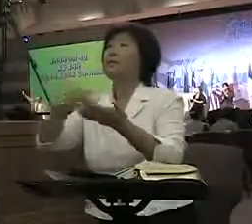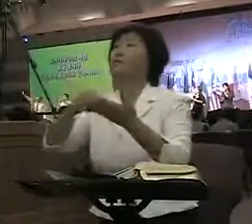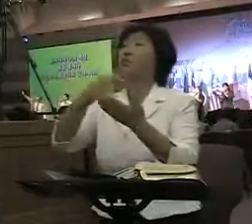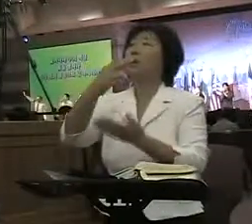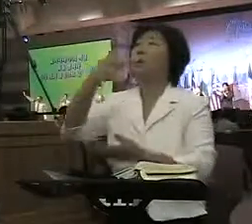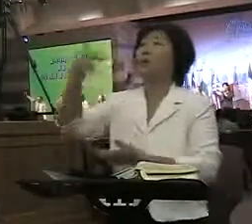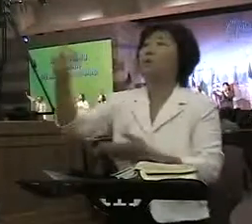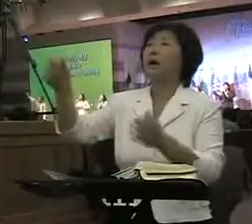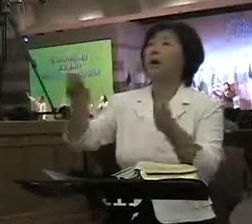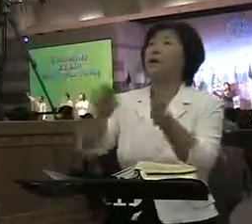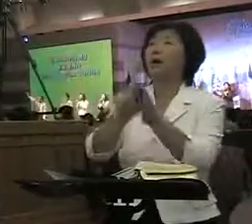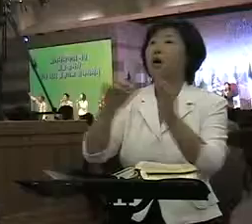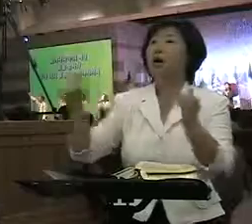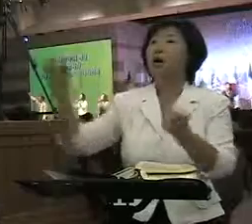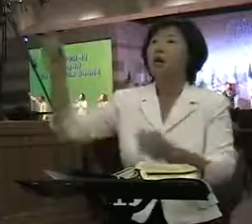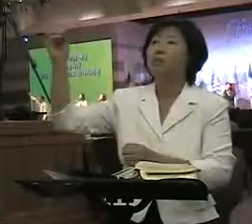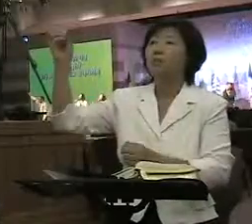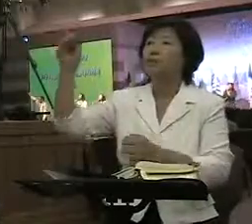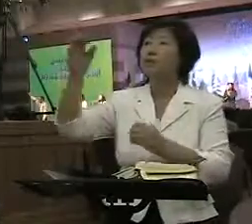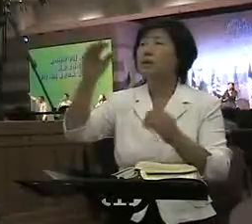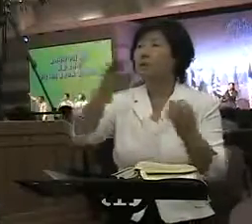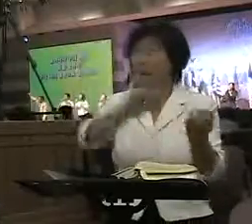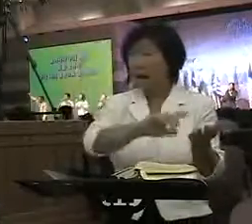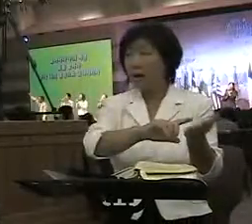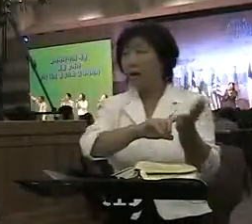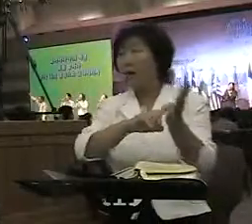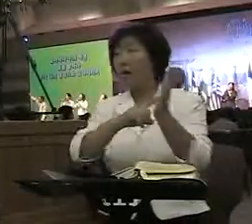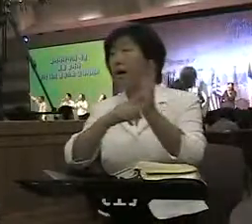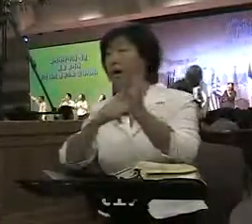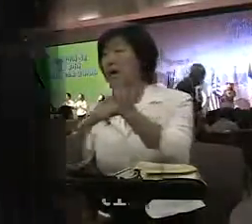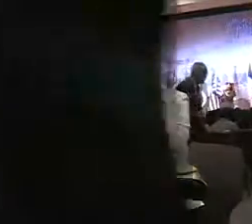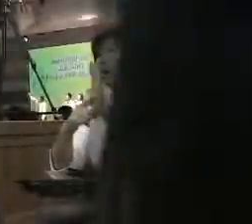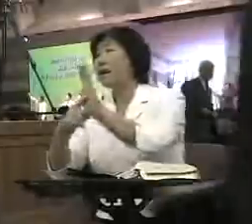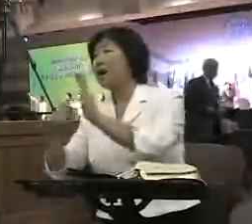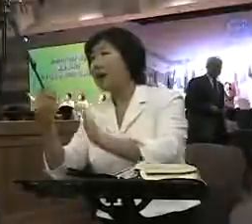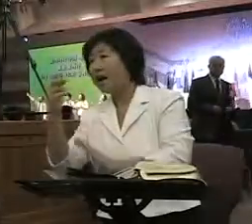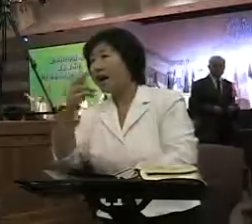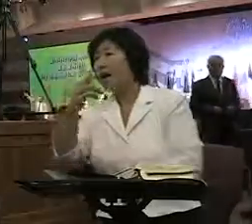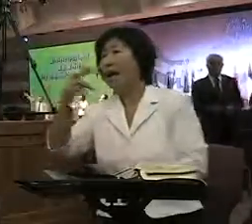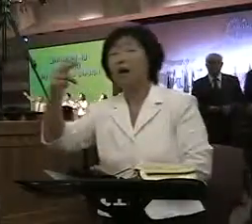일어나라 주의 백성 빛을 발하라.